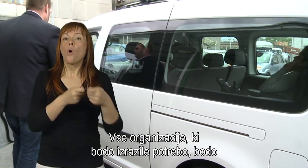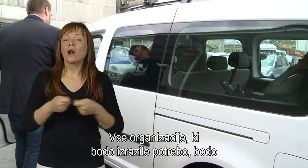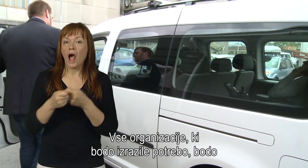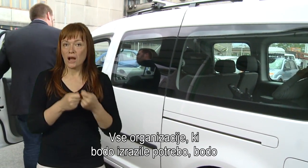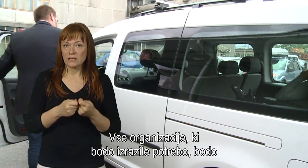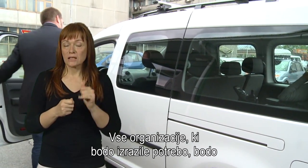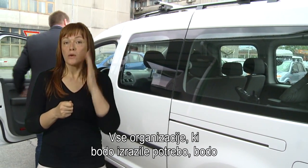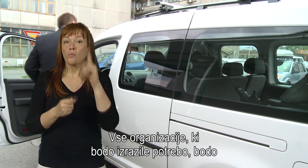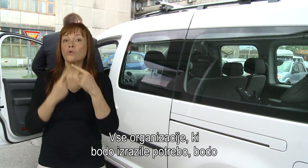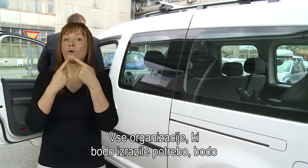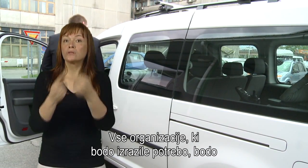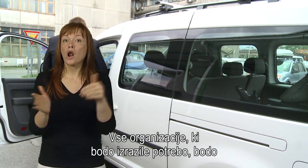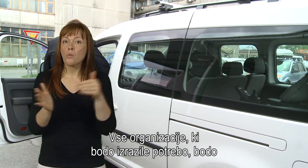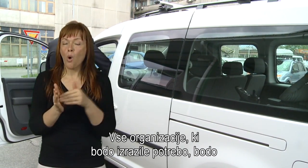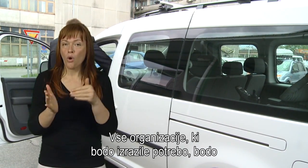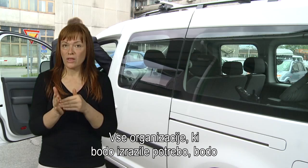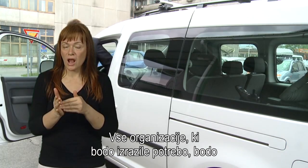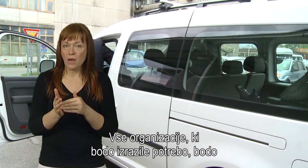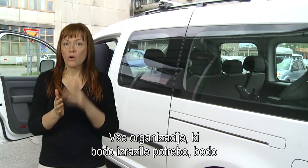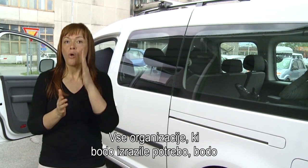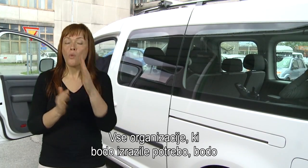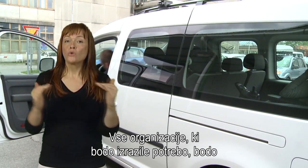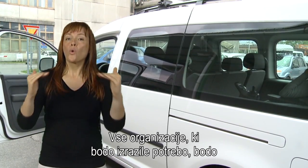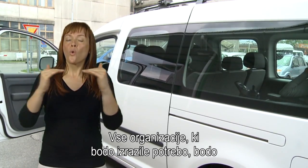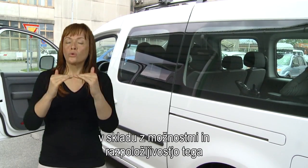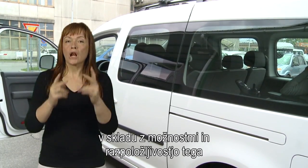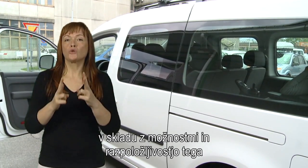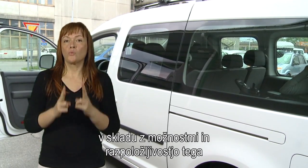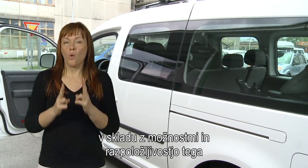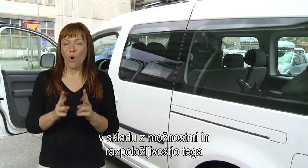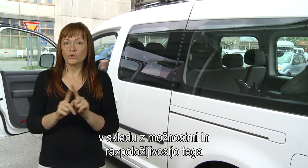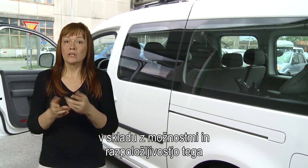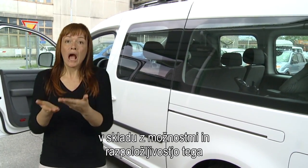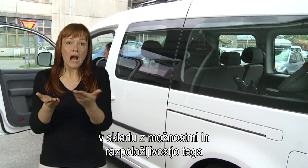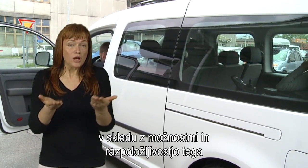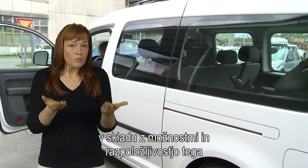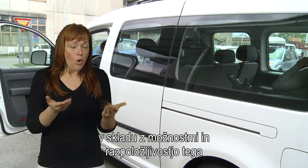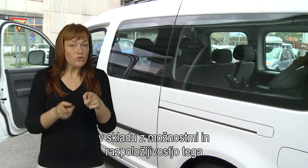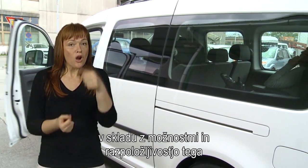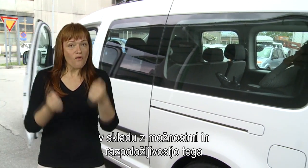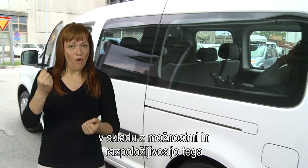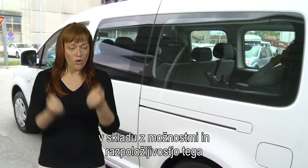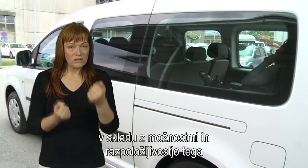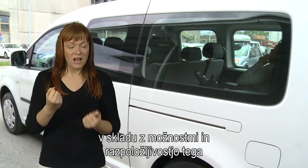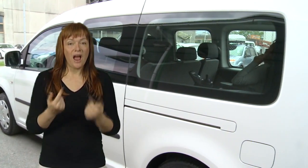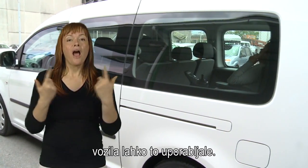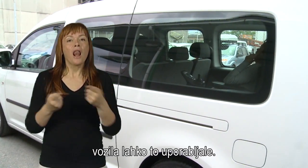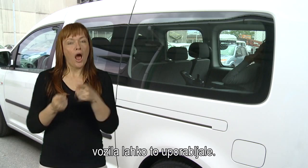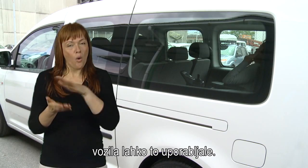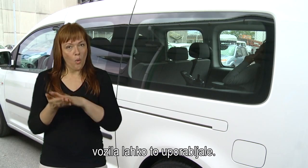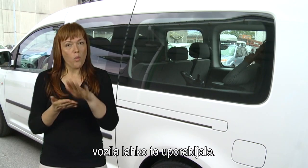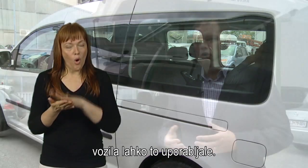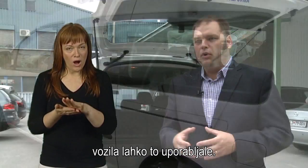Vse organizacije, ki bodo izrazile potrebo, bodo pač v skladu z možnostmi in razpoložljivostmi tega